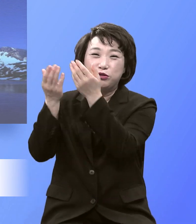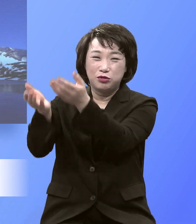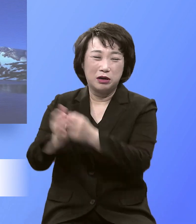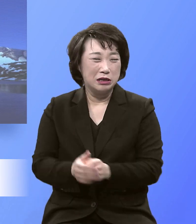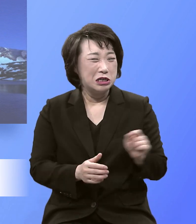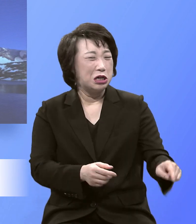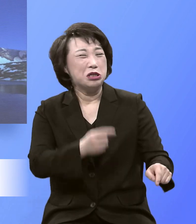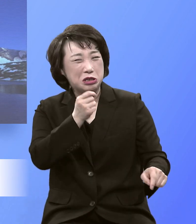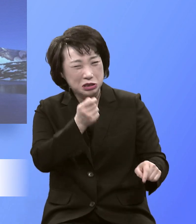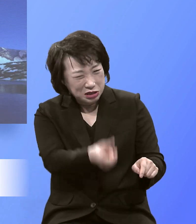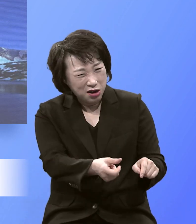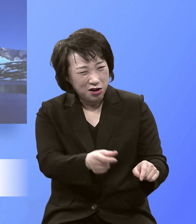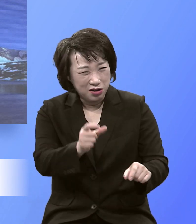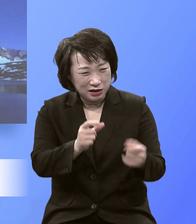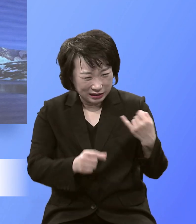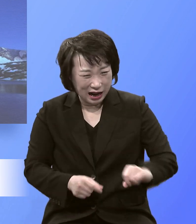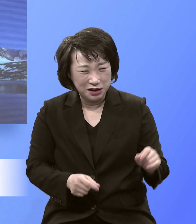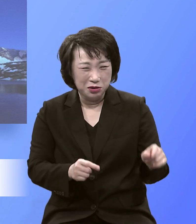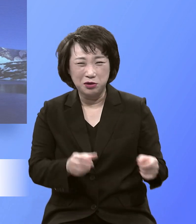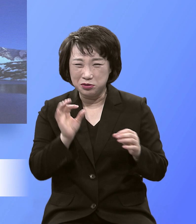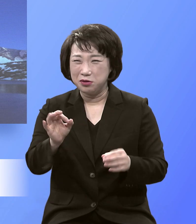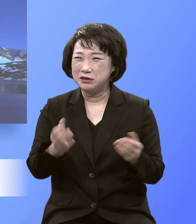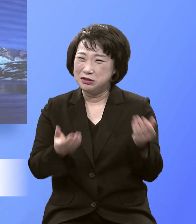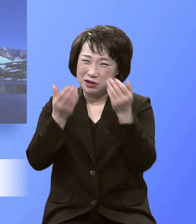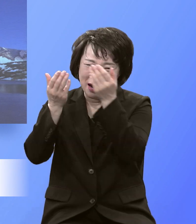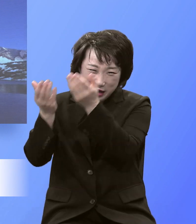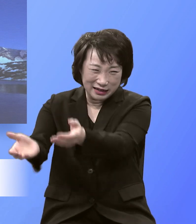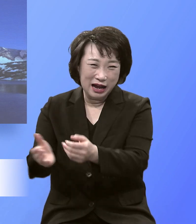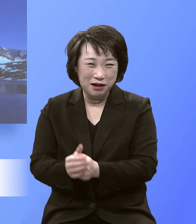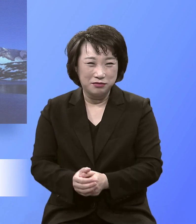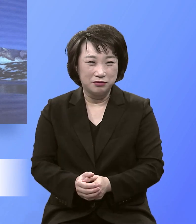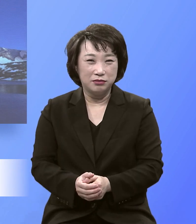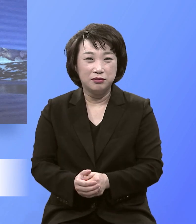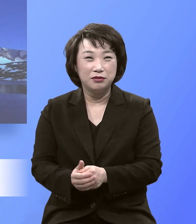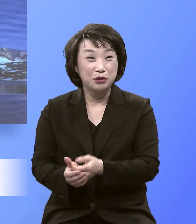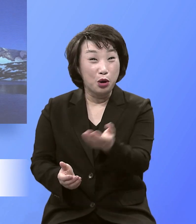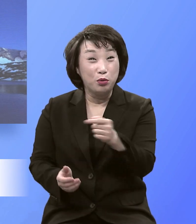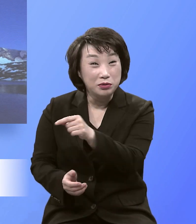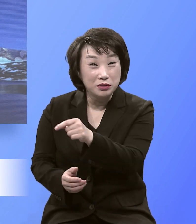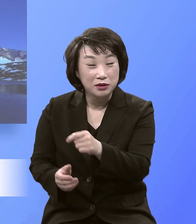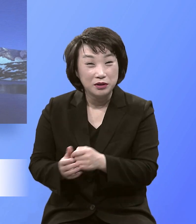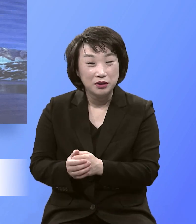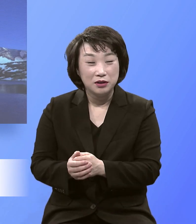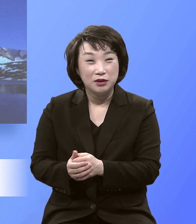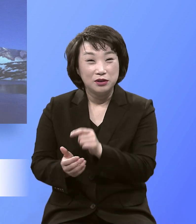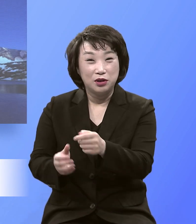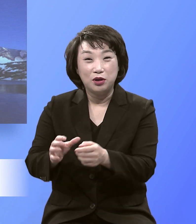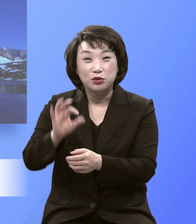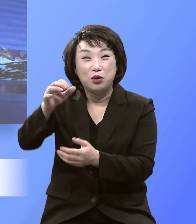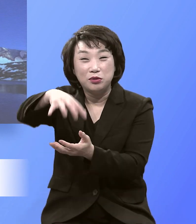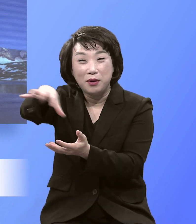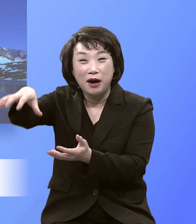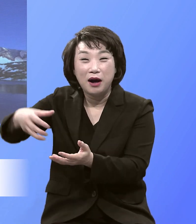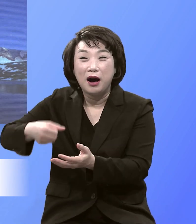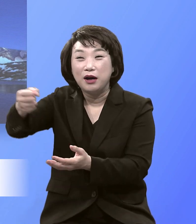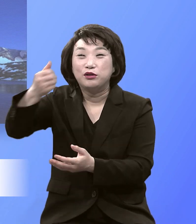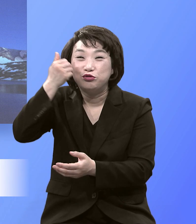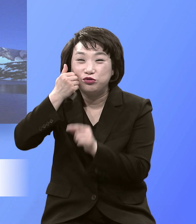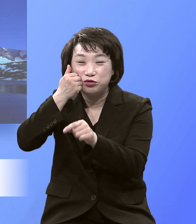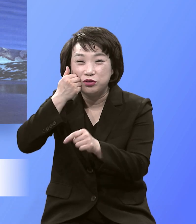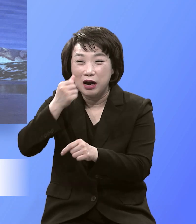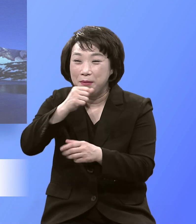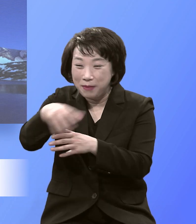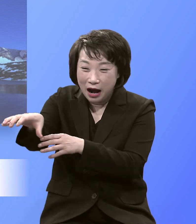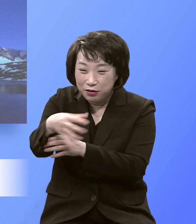그것도 적어 딸도 걸어라. 그 돈 누가 다 갔냐? 방울제비하고 생임 있는 사람이 다 갔는 거.